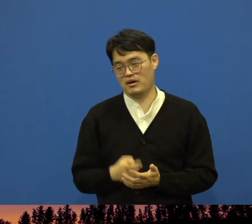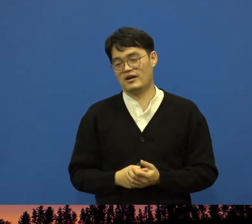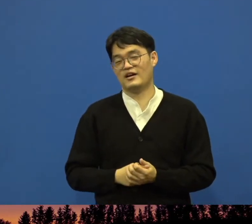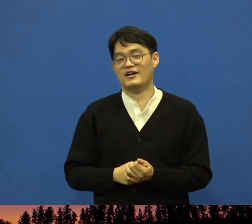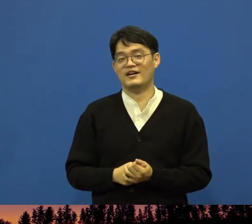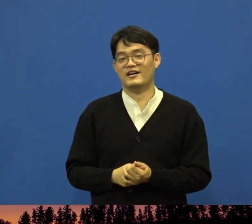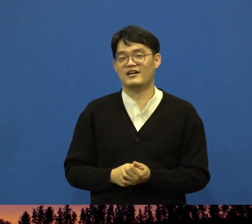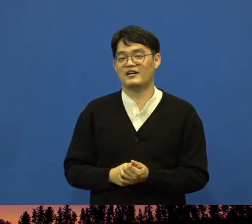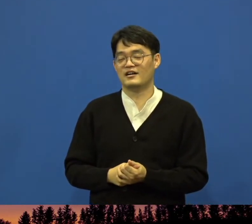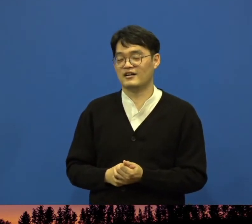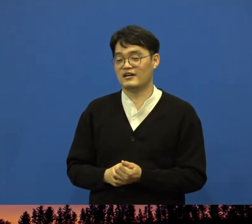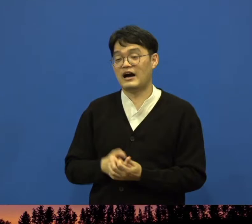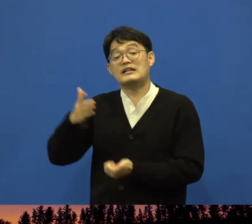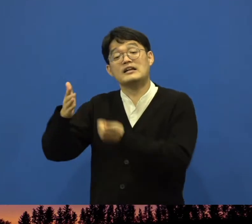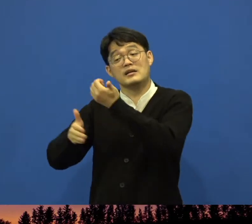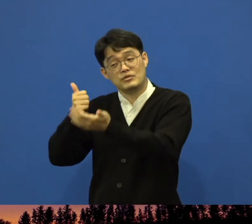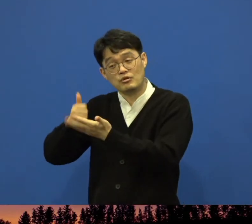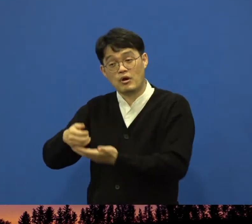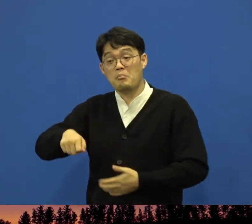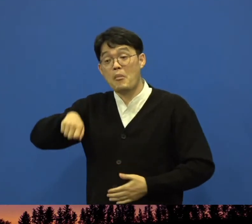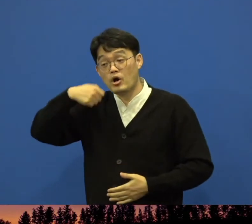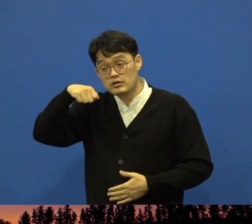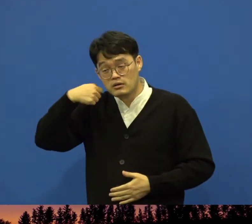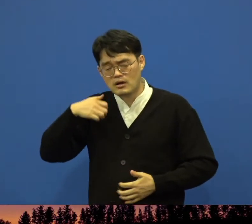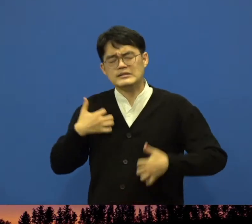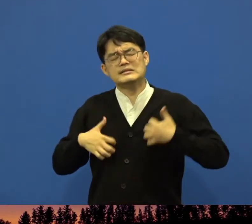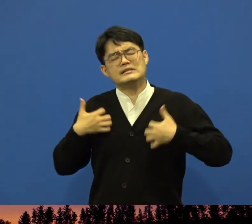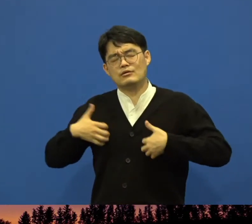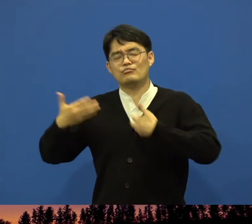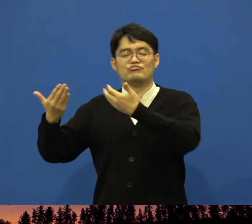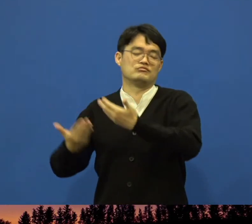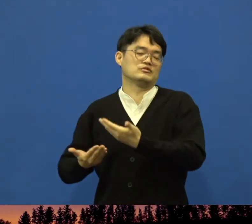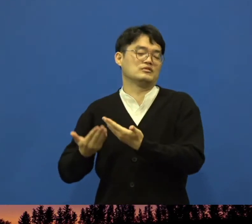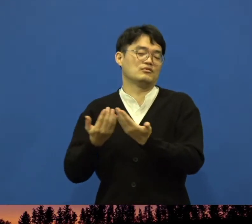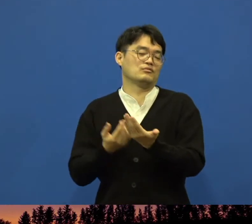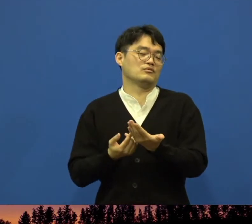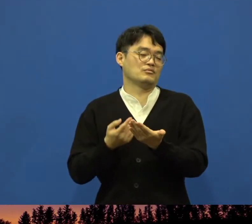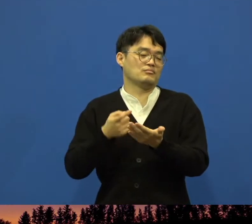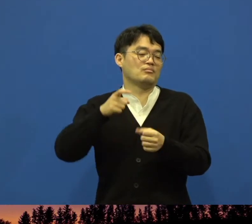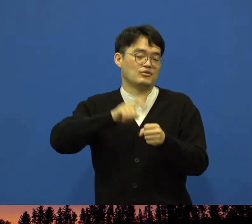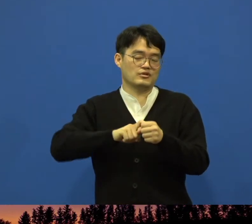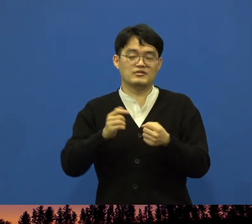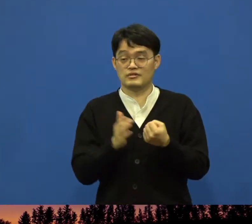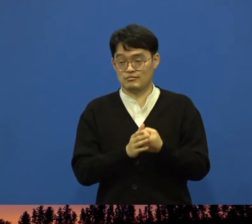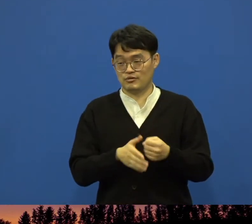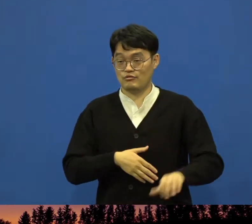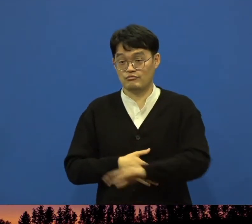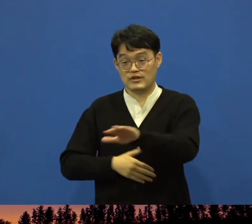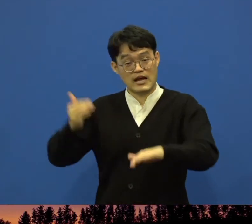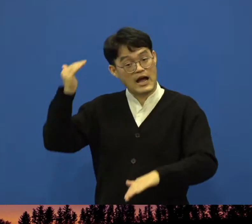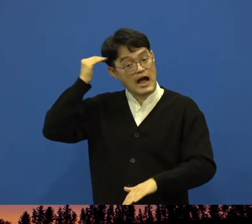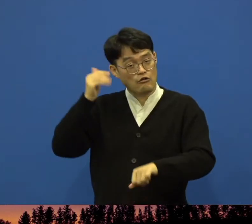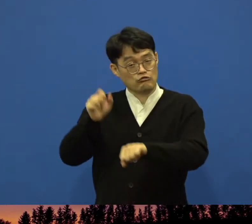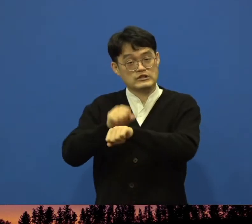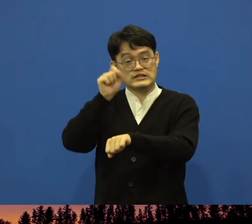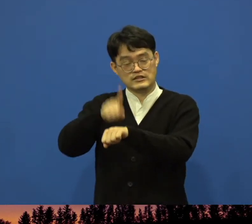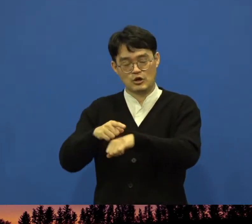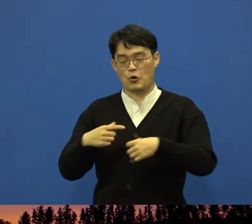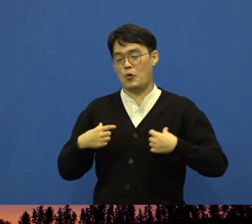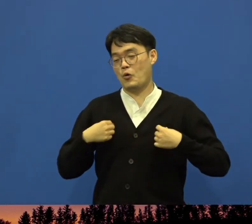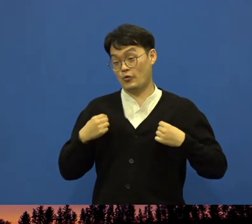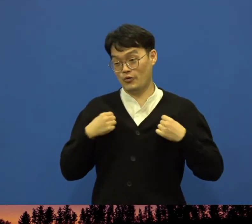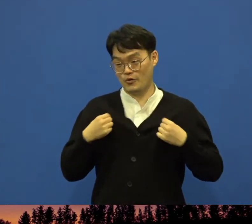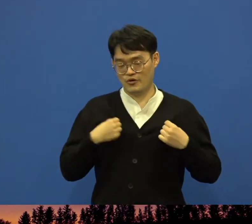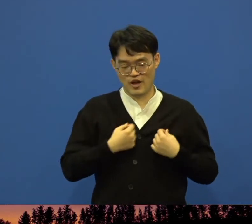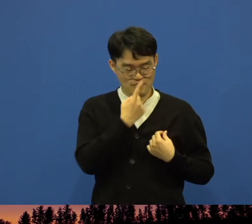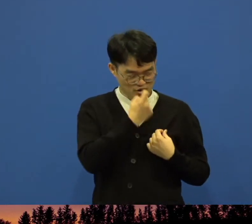하나님은 즐거워하게 하세요. 즐거워하게 하셨어요. 예? 한 끼. 우리가 우리나라 민족이 이게 옷도 잘 입고 멋도 내는